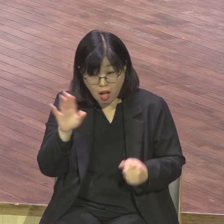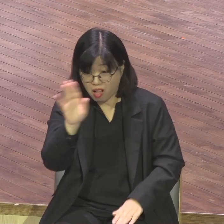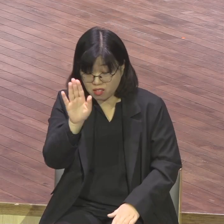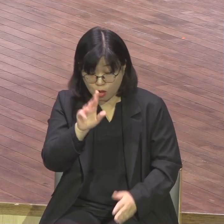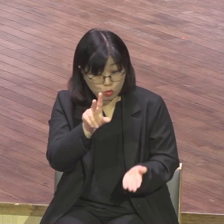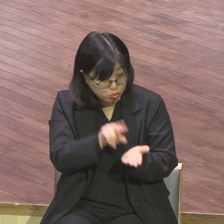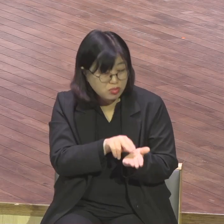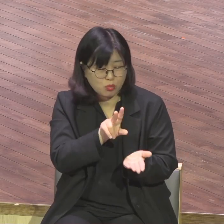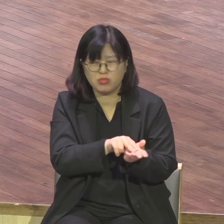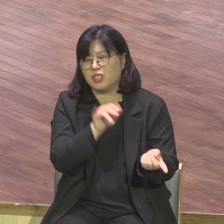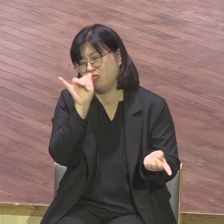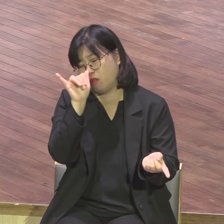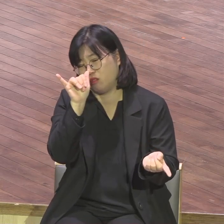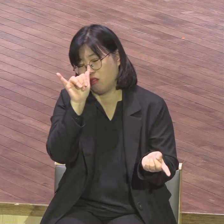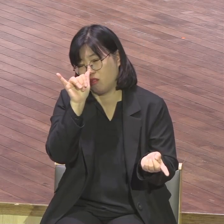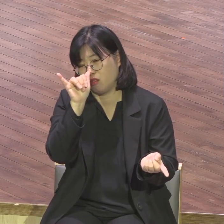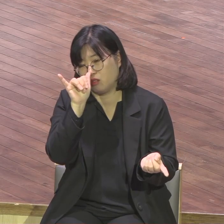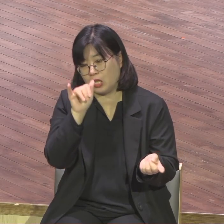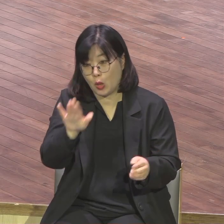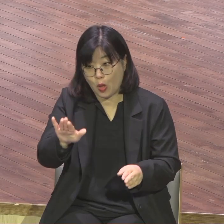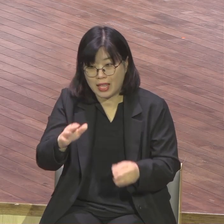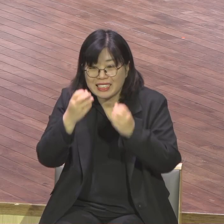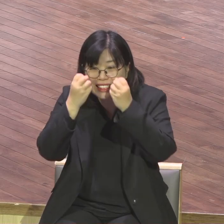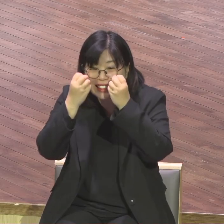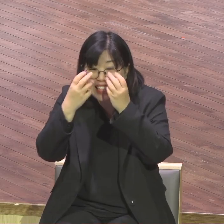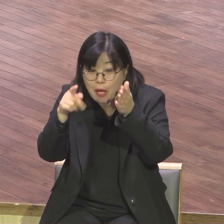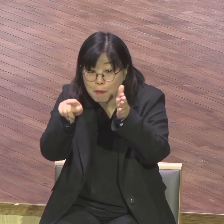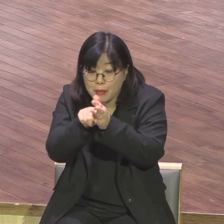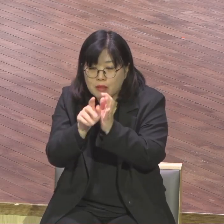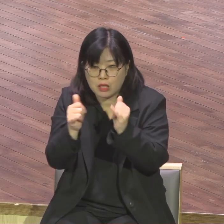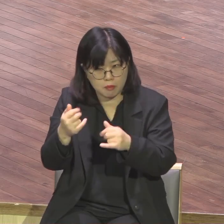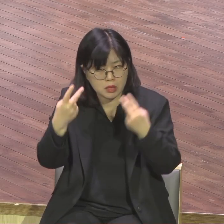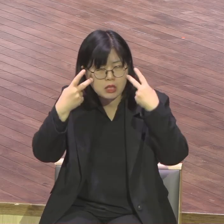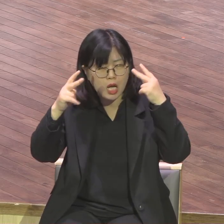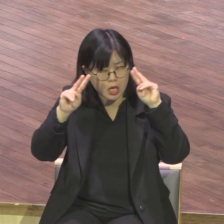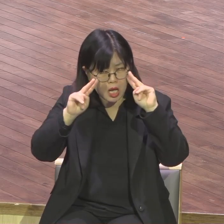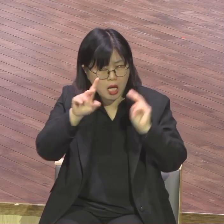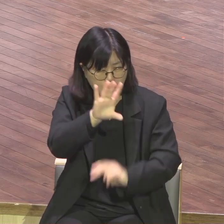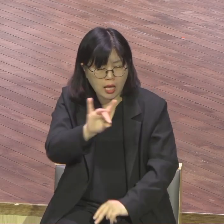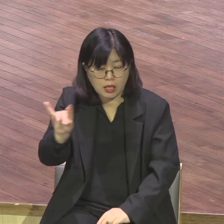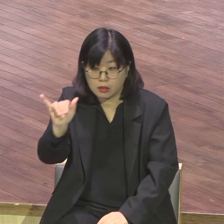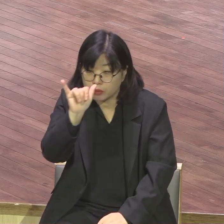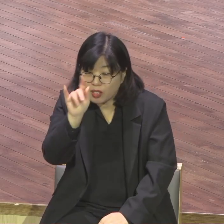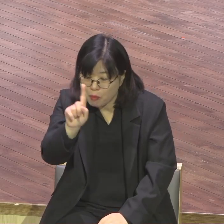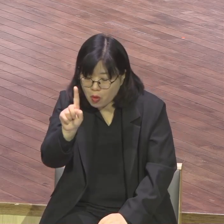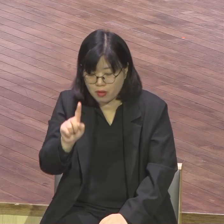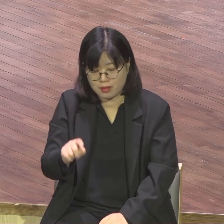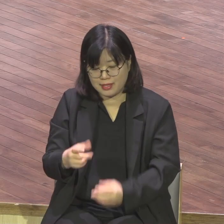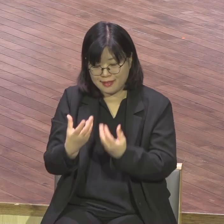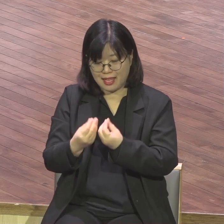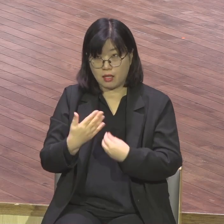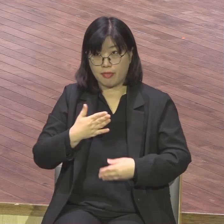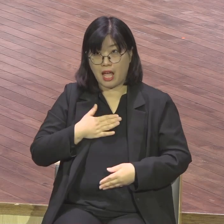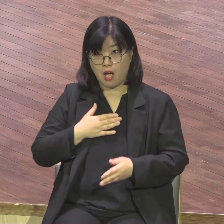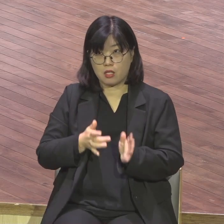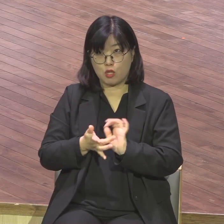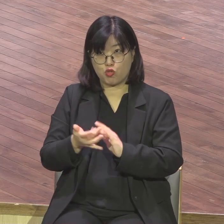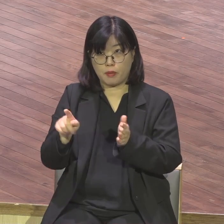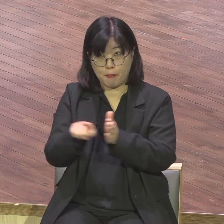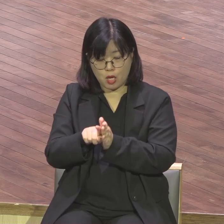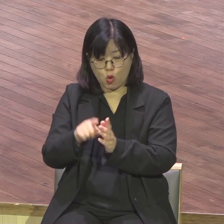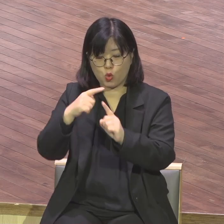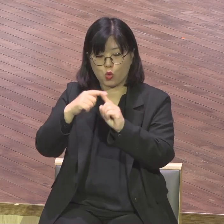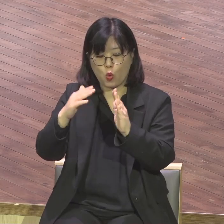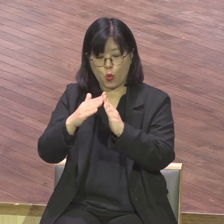사가족들이 착각할 수 있어요. 내가 이렇게 예수를 이제 믿게 됐는데, 내가 교회를 나오게 됐는데 왜